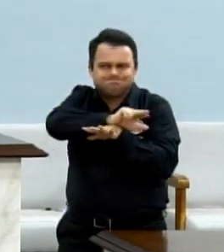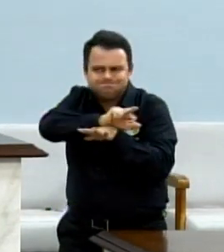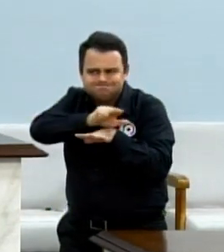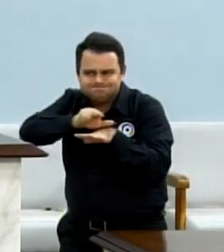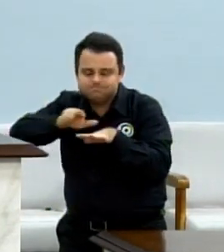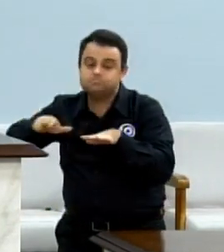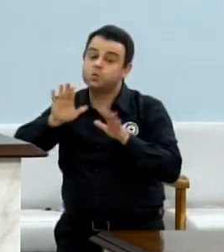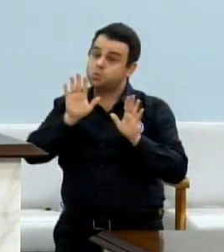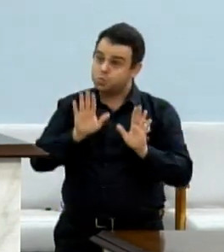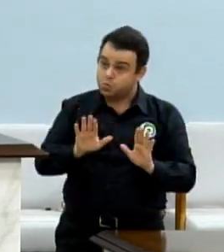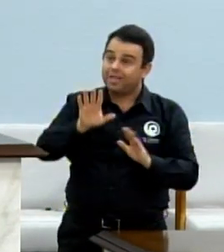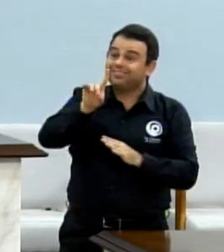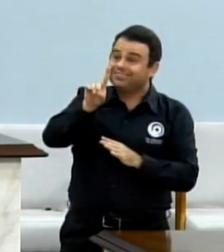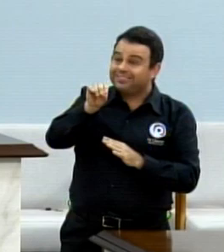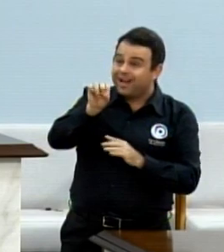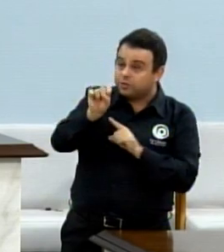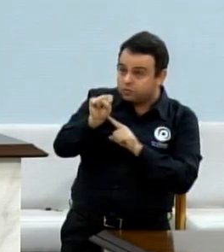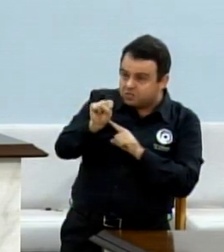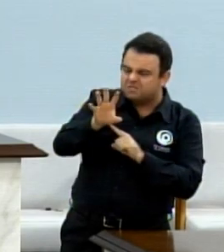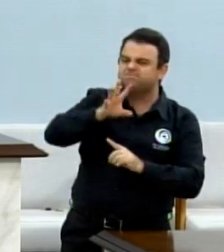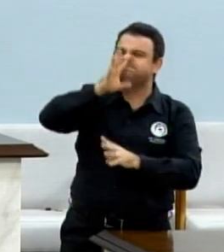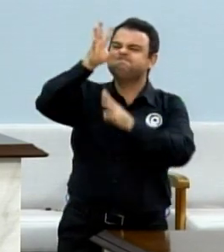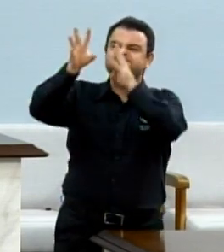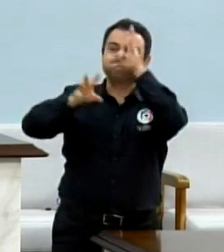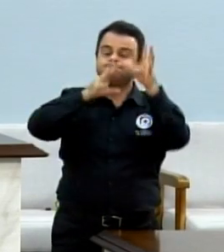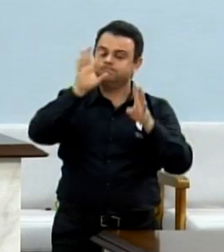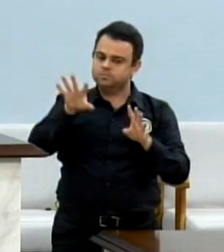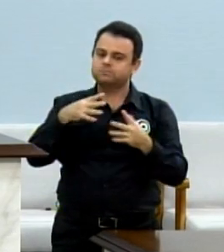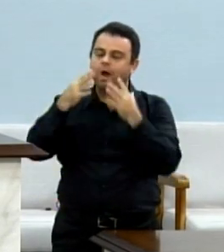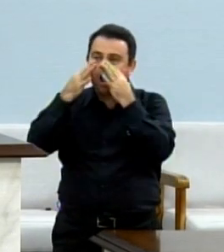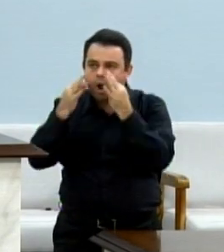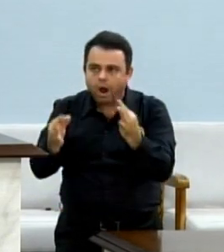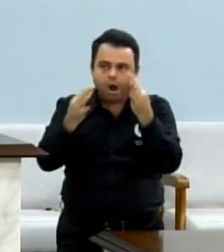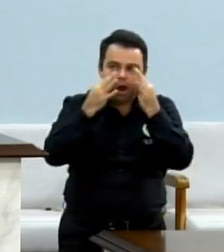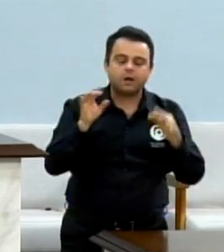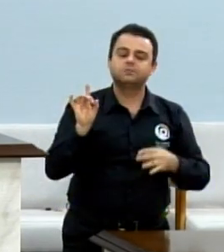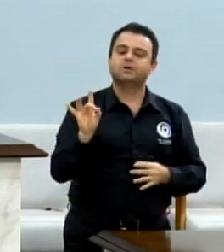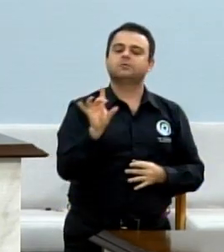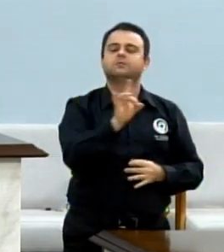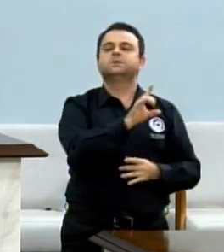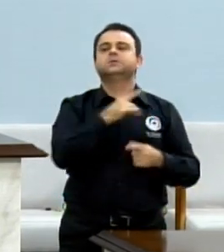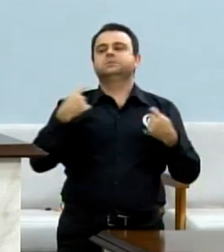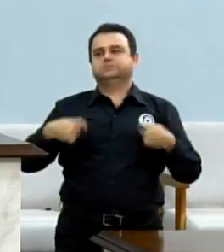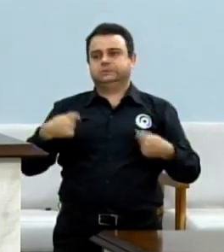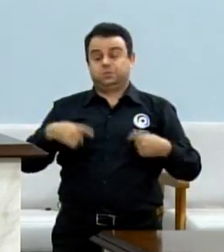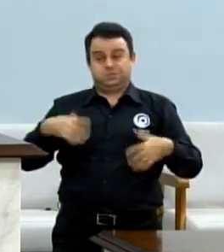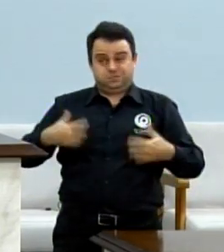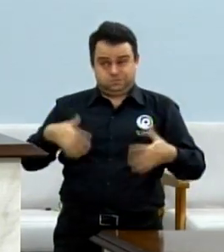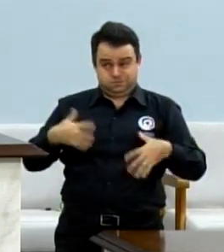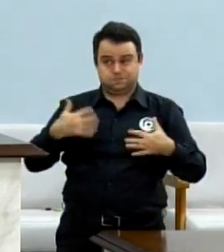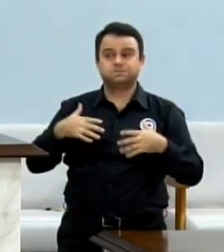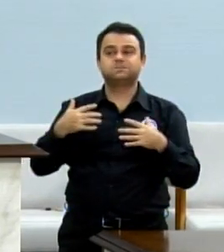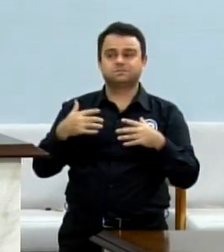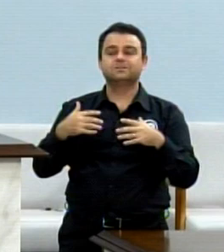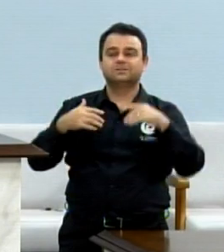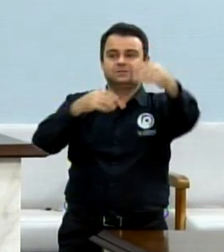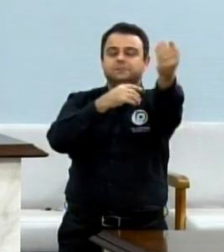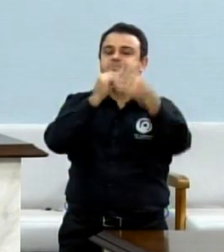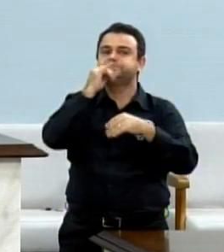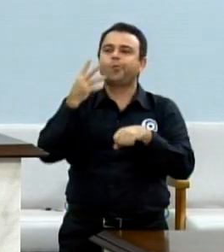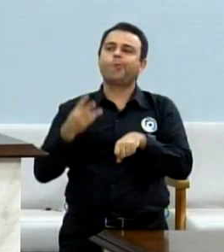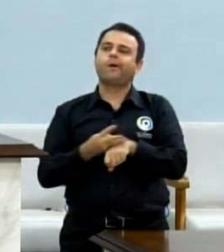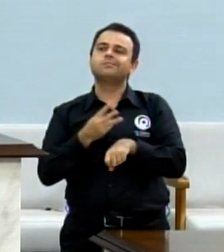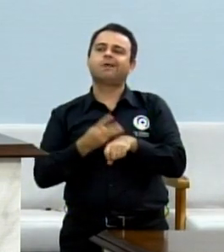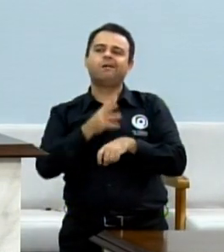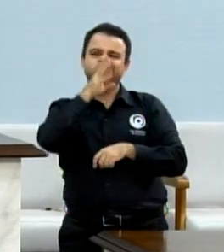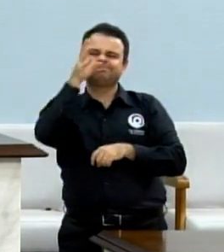dado ele é tratado. Não é porque trabalhamos com dados públicos que não temos que tratar esses dados. Então, é muito delicado isso que a gente vai fazer. Grupo de WhatsApp,